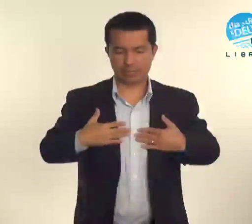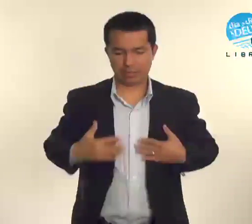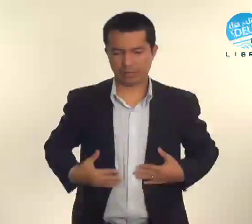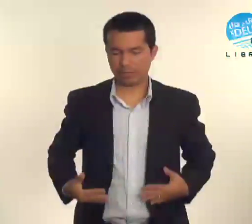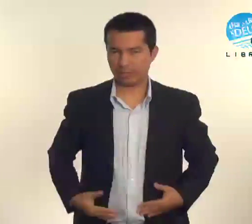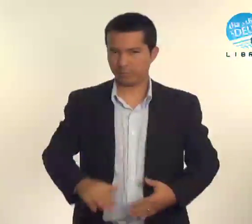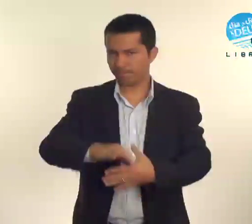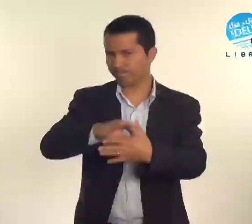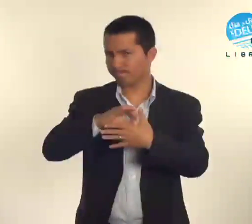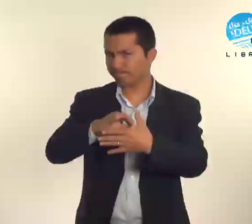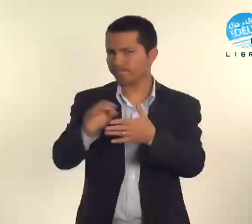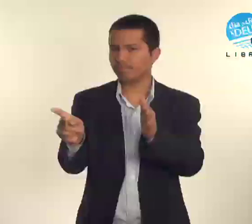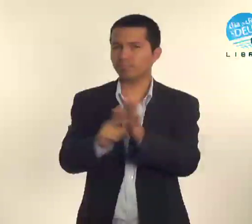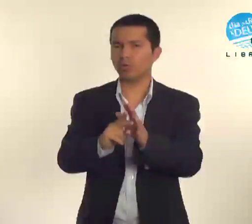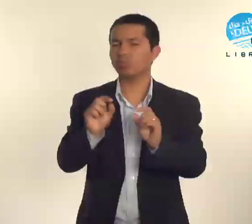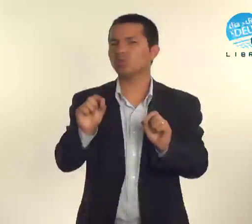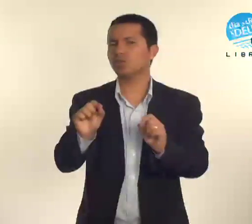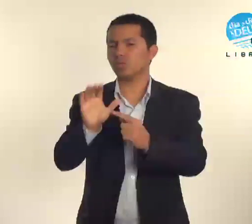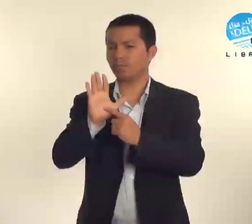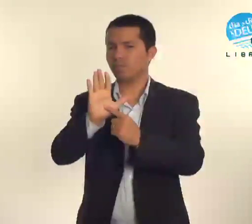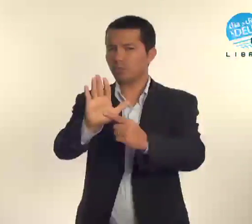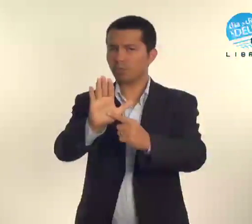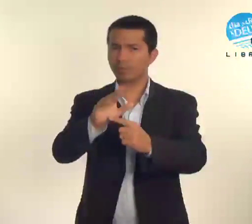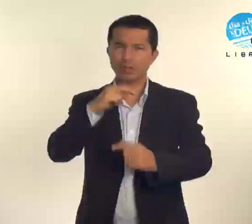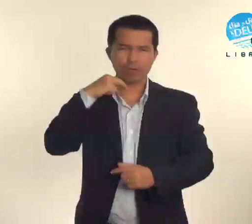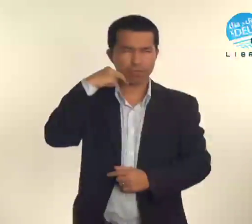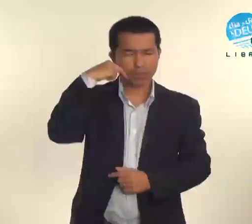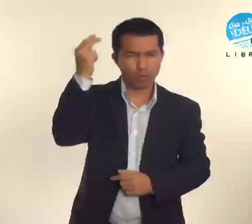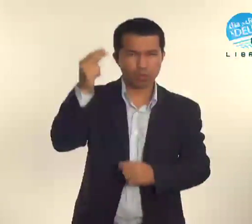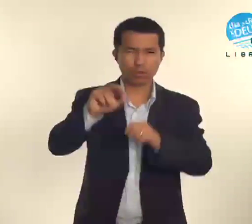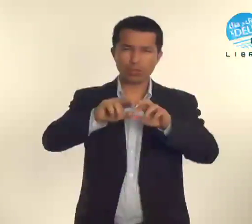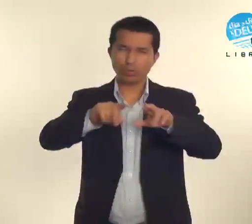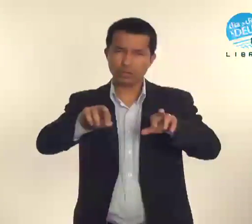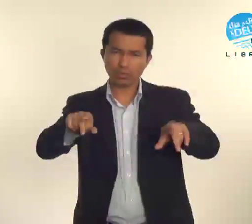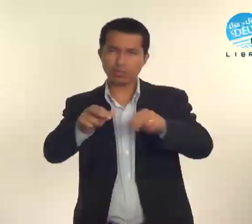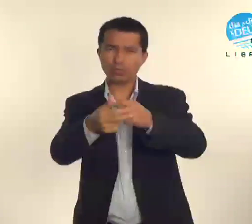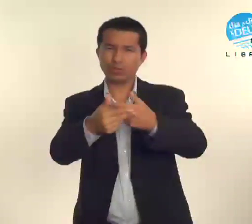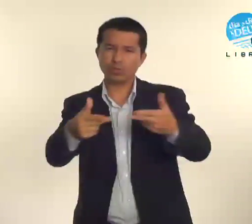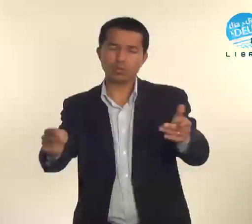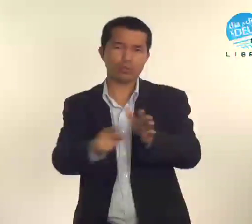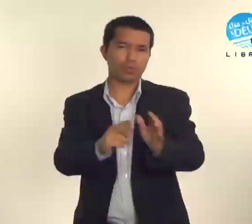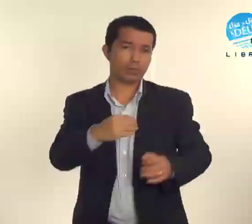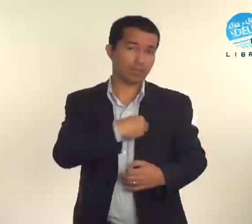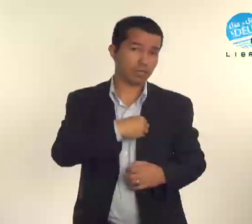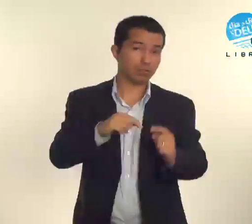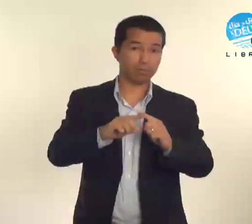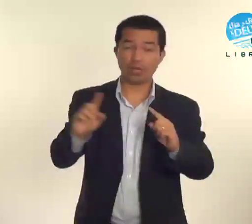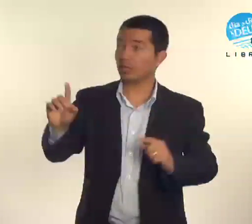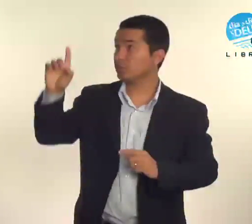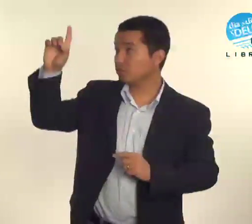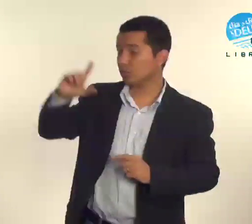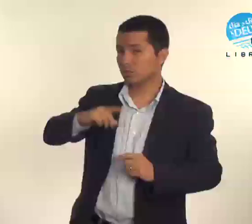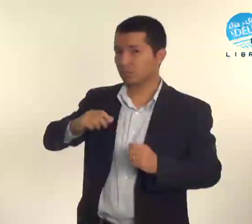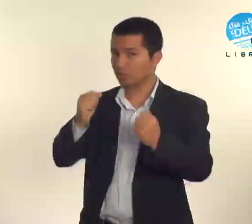ao invés de ser uma marca vergonhosa do pecado, Deus acaba transformando em motivo